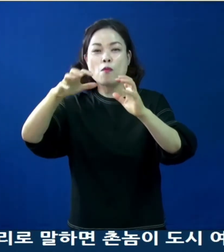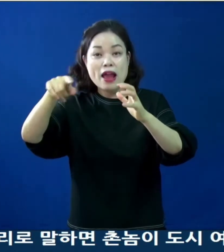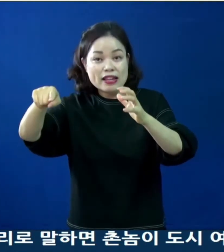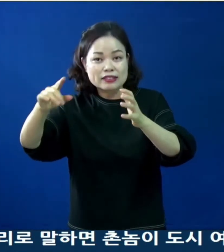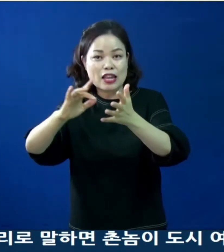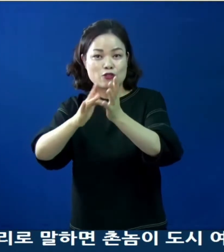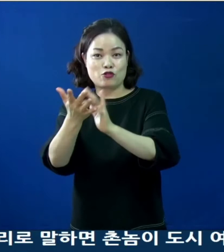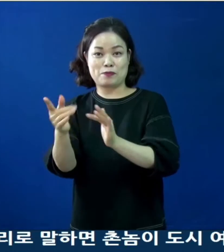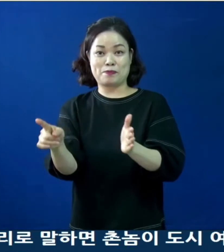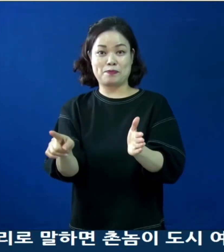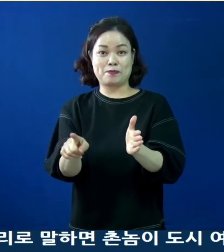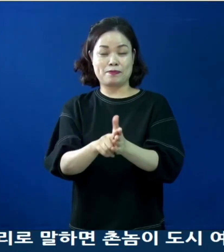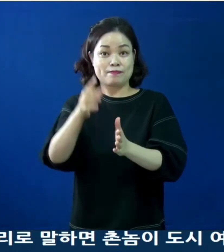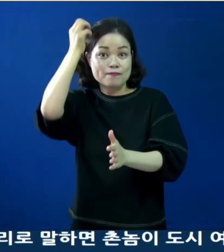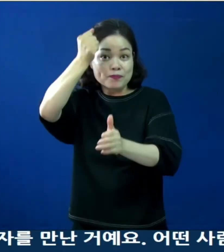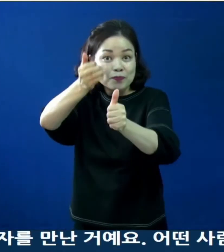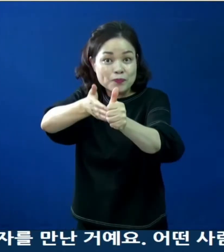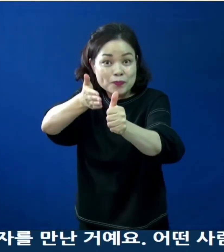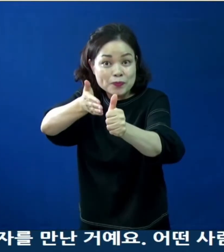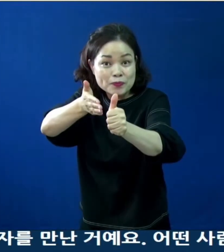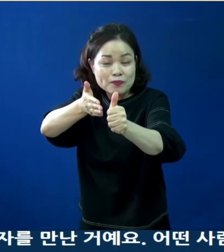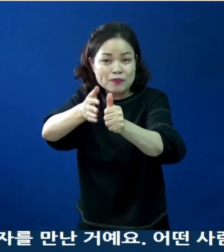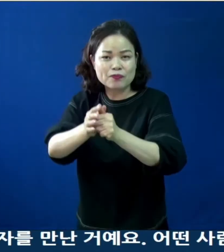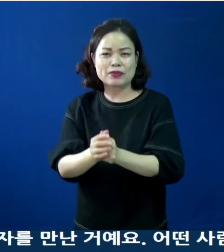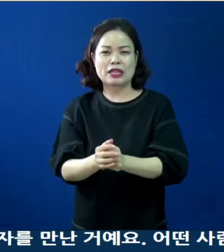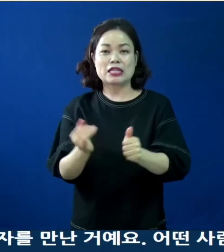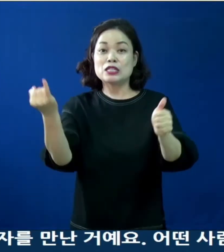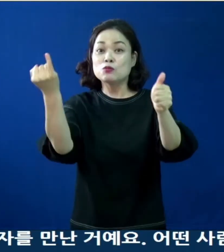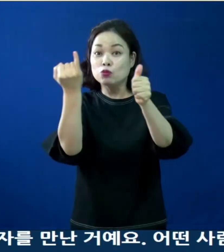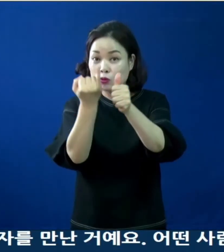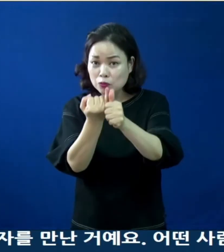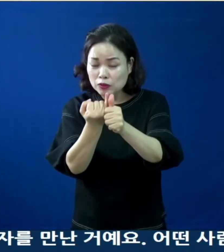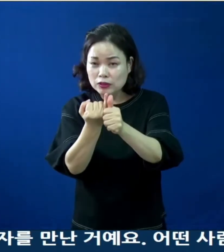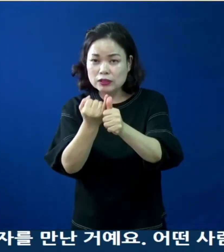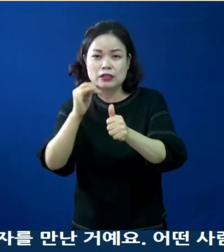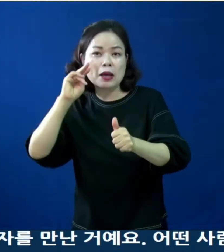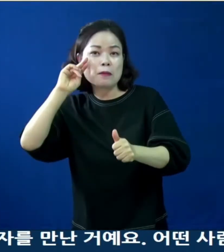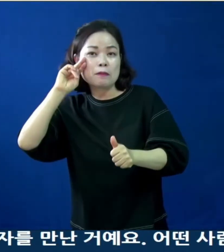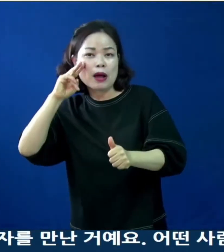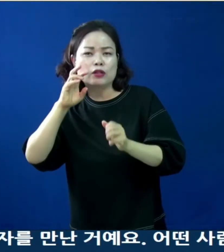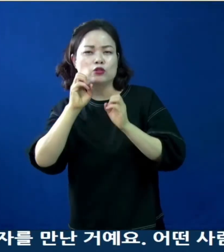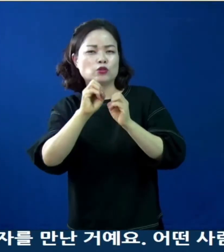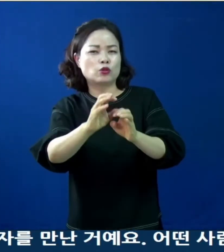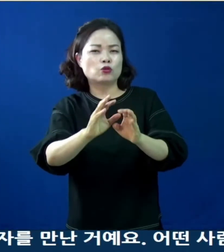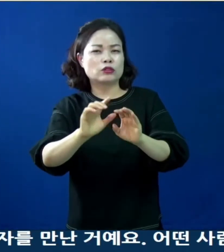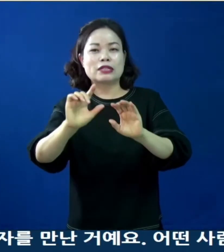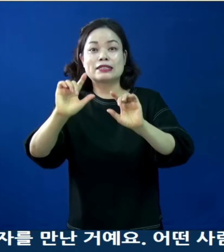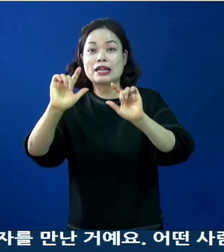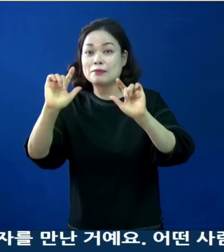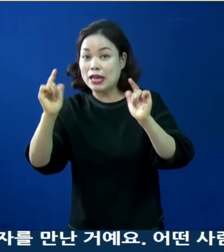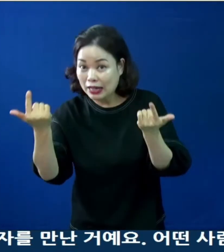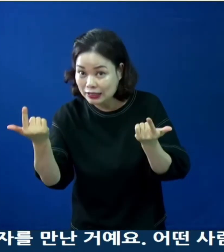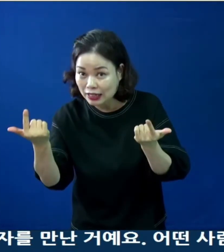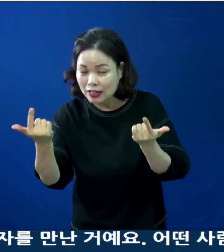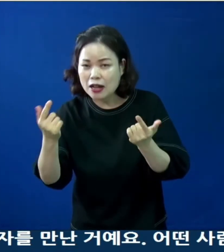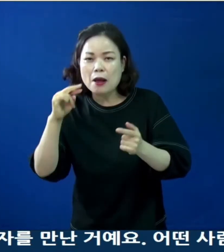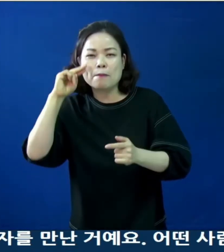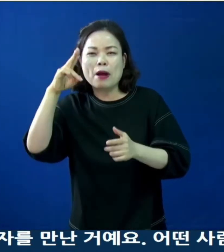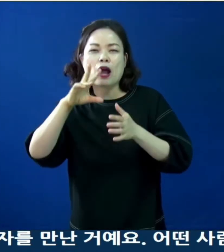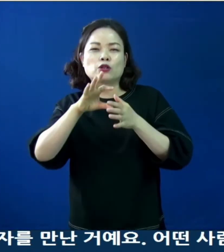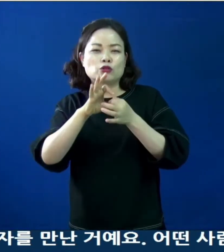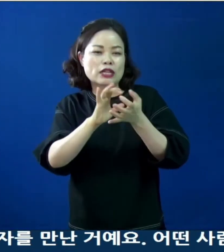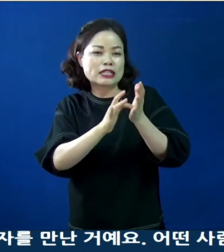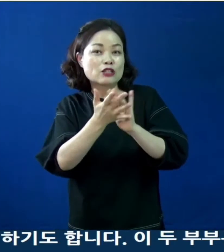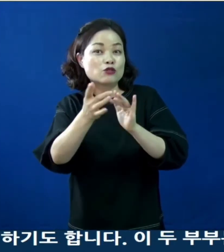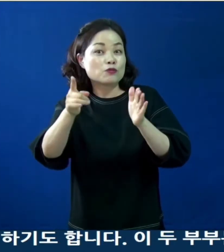부분도 머리에 넣어두셔야 됩니다. 이 사람들은 바울을 만나 전도된 사람이 아니라는 겁니다. 바울에 의해서 예수